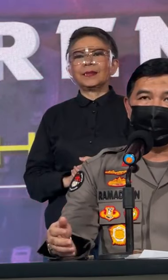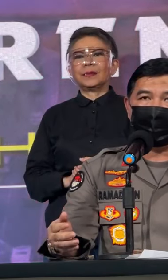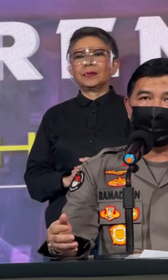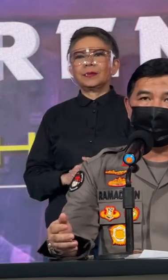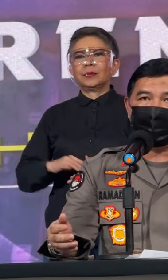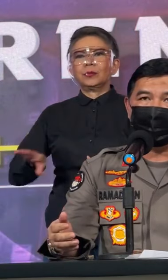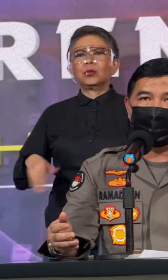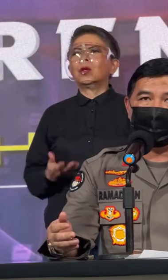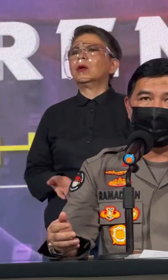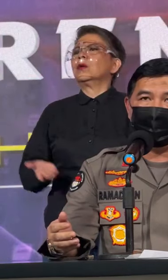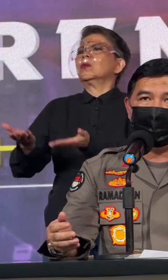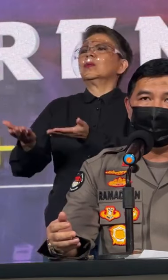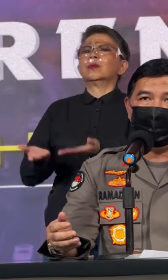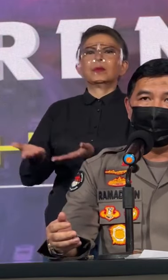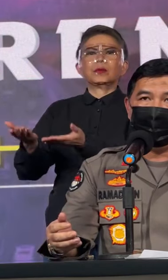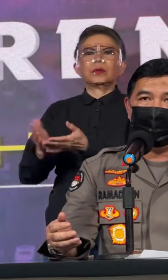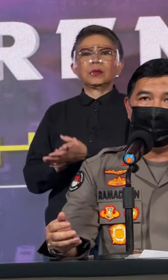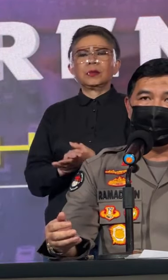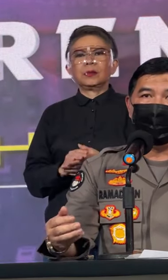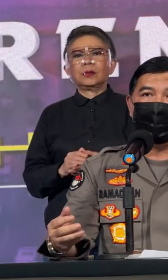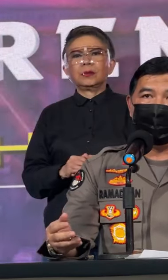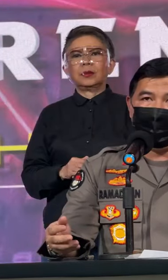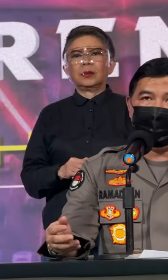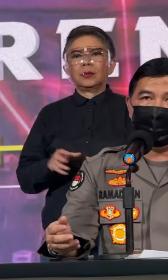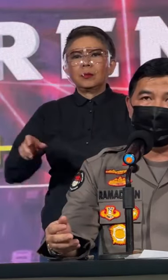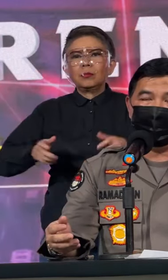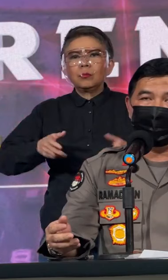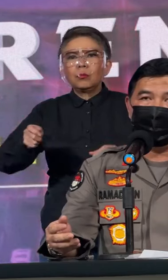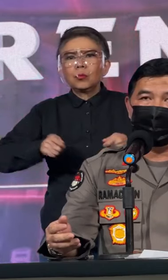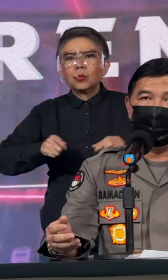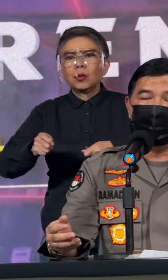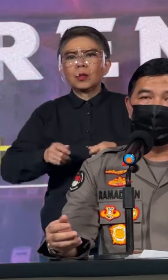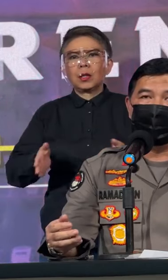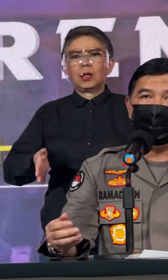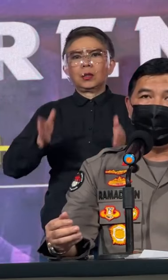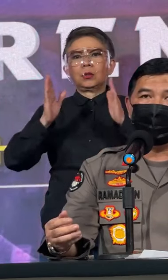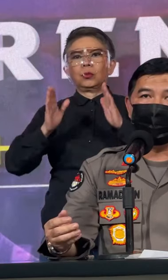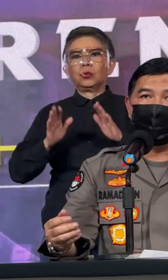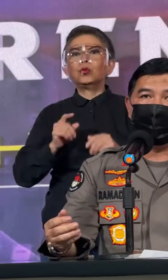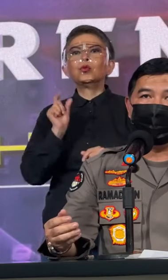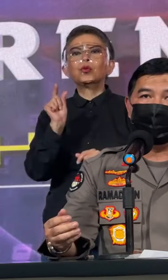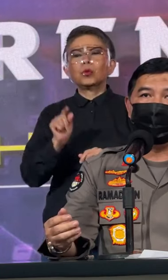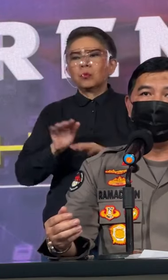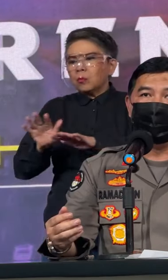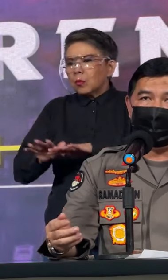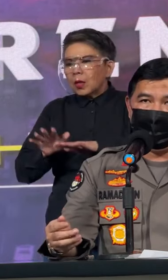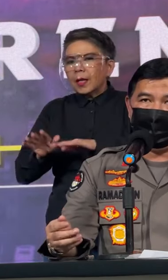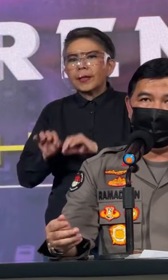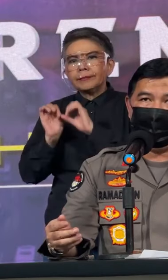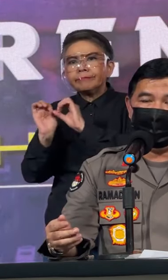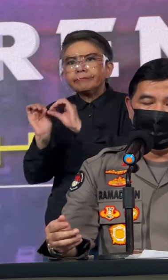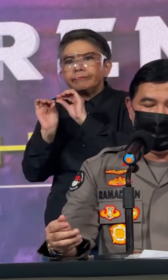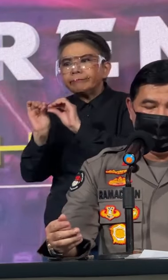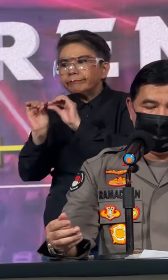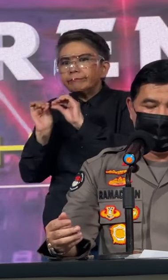keluarganya menyerahkan kepada pengelola untuk dilakukan